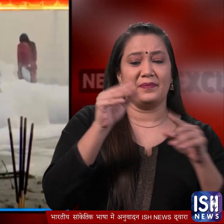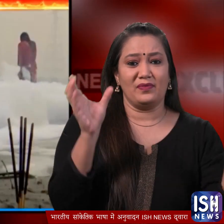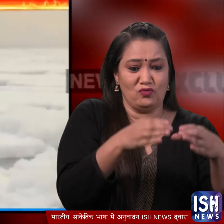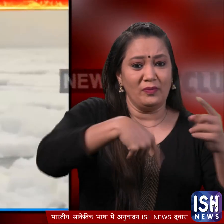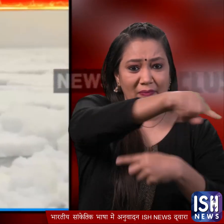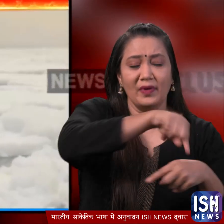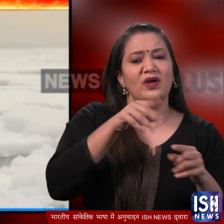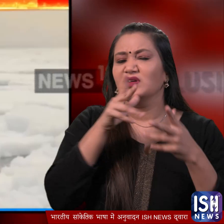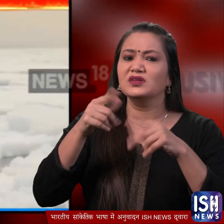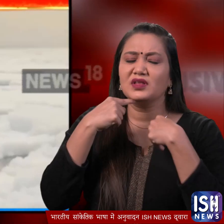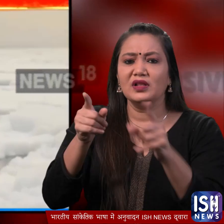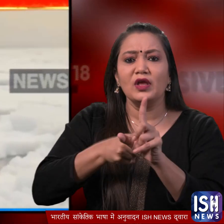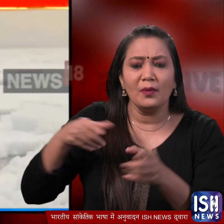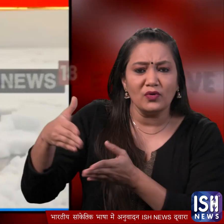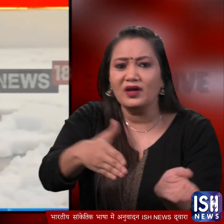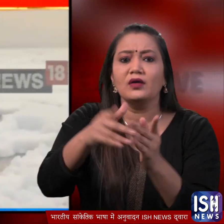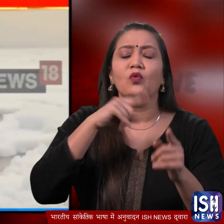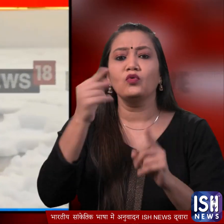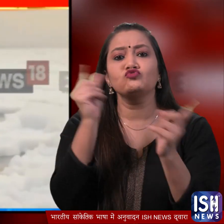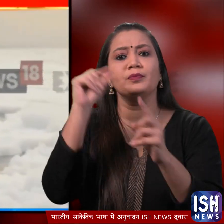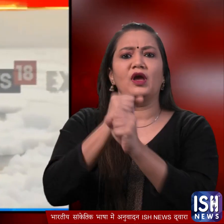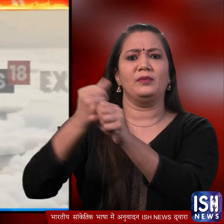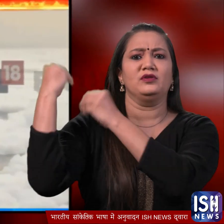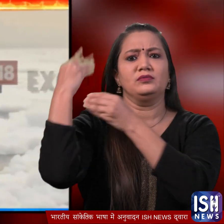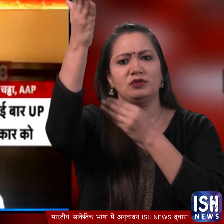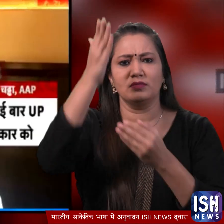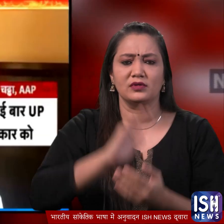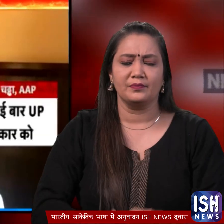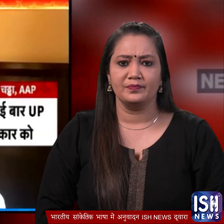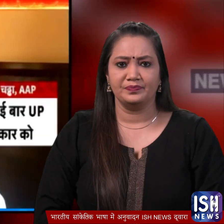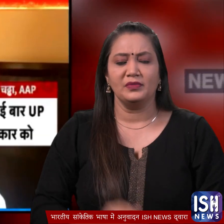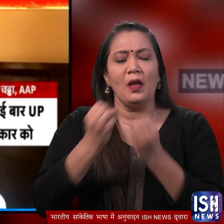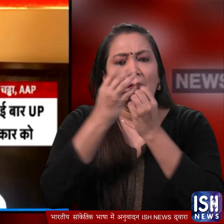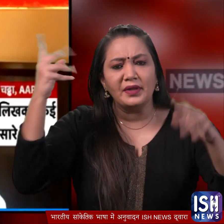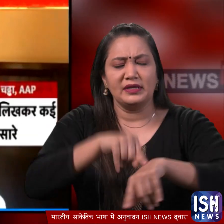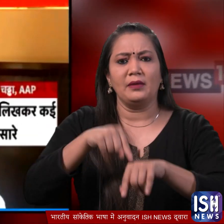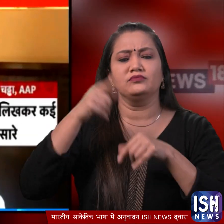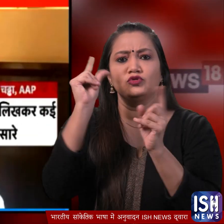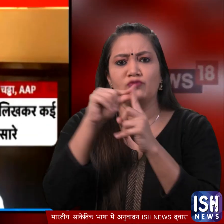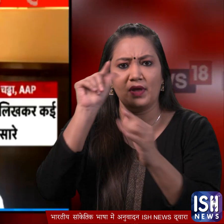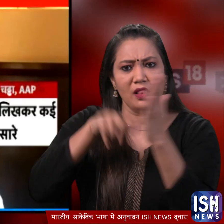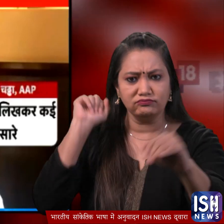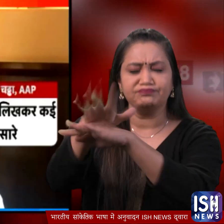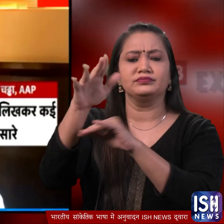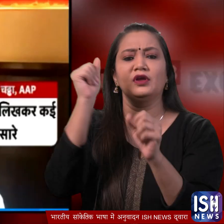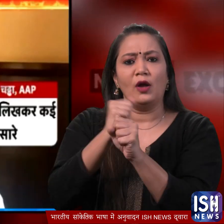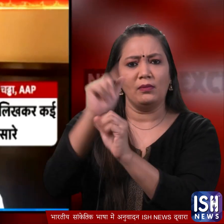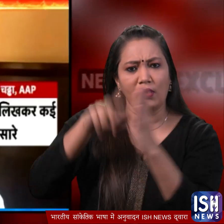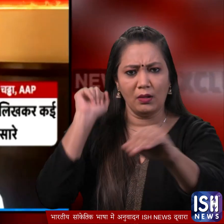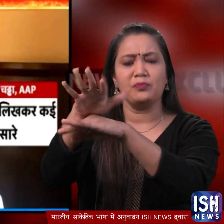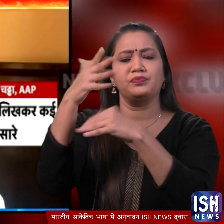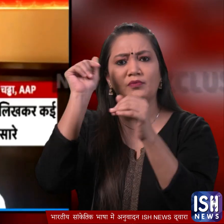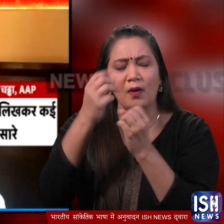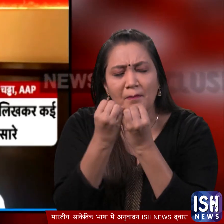पीछे नहीं रही और उसने यमुना की हालत के लिए यूपी सरकार को जिम्मेदार ठहरा दिया। हमने कई बार यूपी सरकार को चिट्ठियां लिखकर